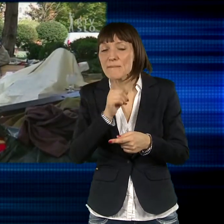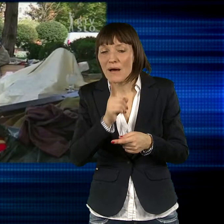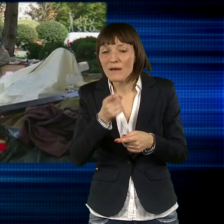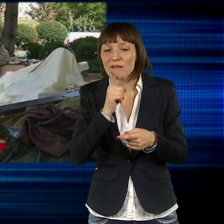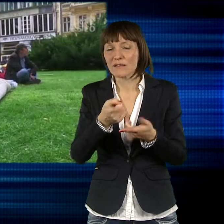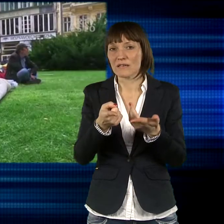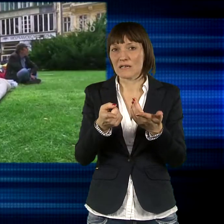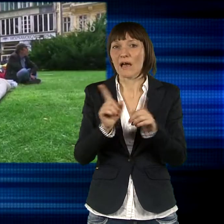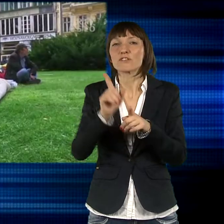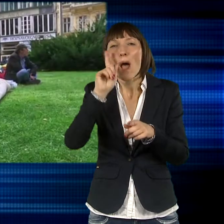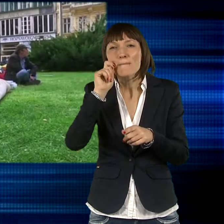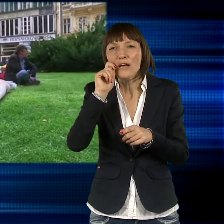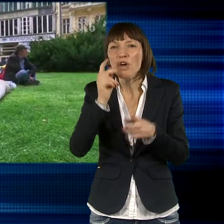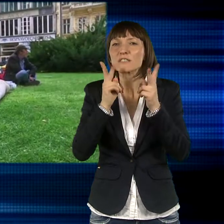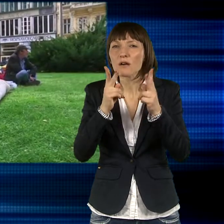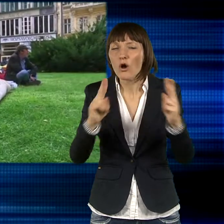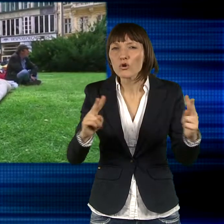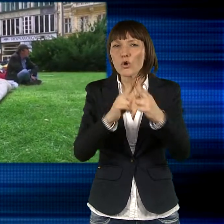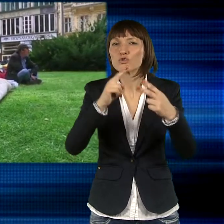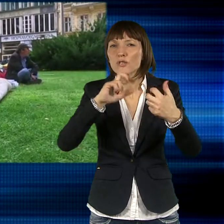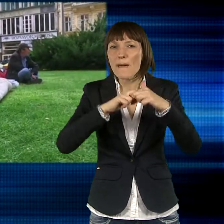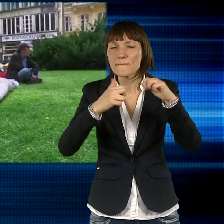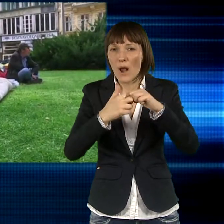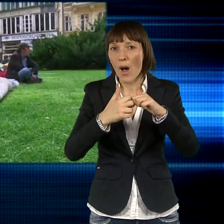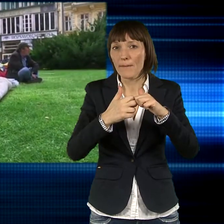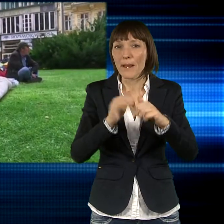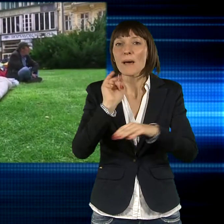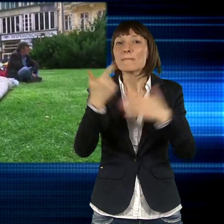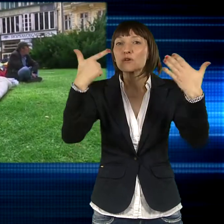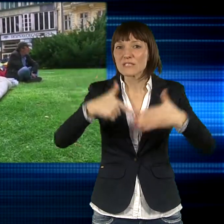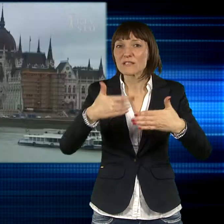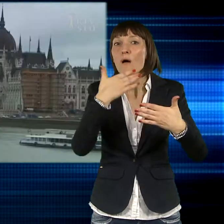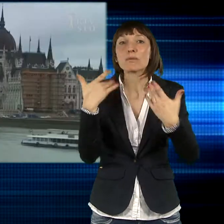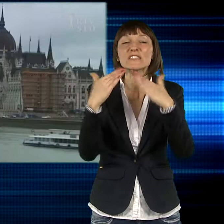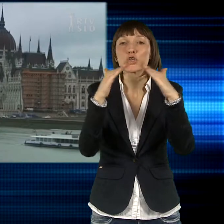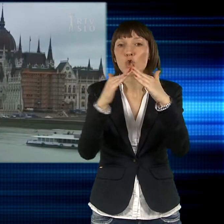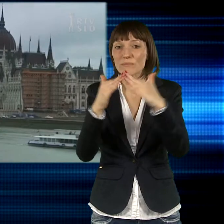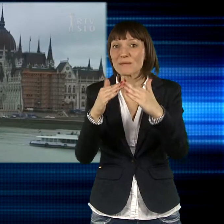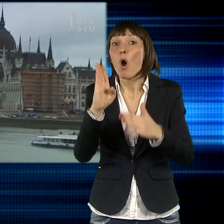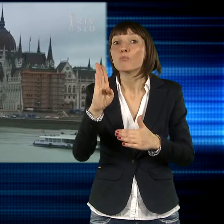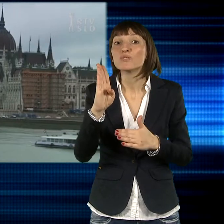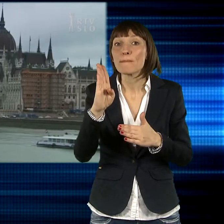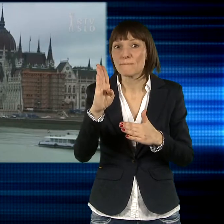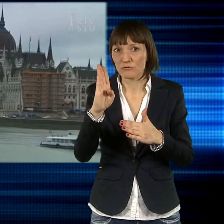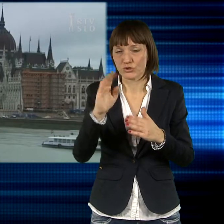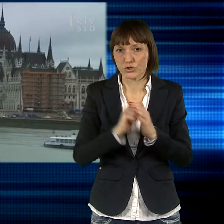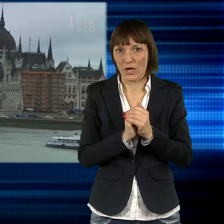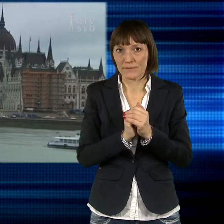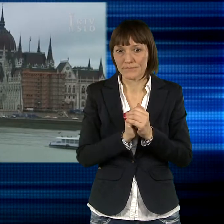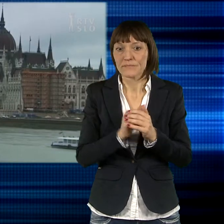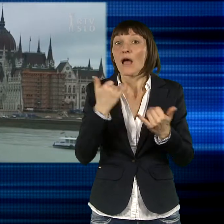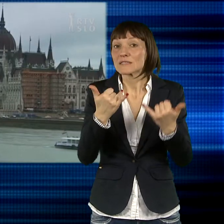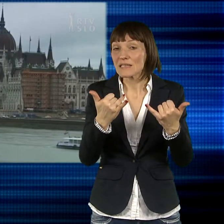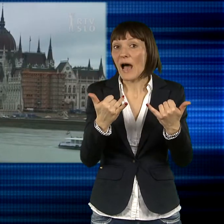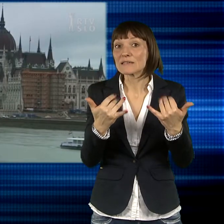in primanjkljaje ali, kakor na Madžarskem, kako se soočiti s problemom več kot 7000 brezdomcev samo v Budimpešti. Ta